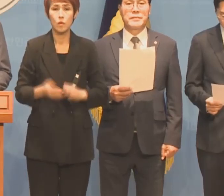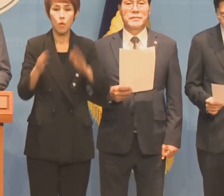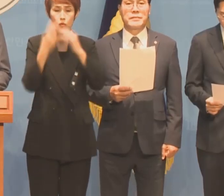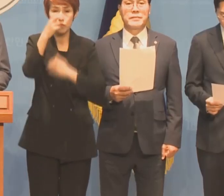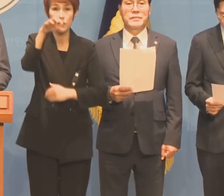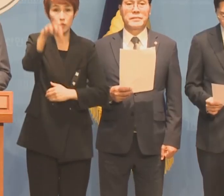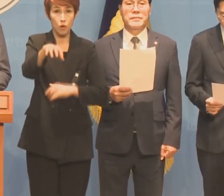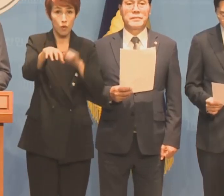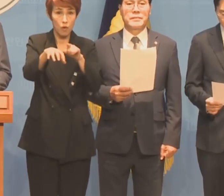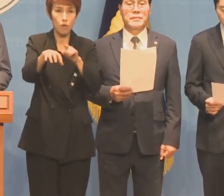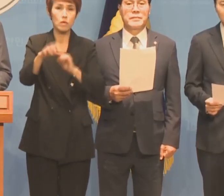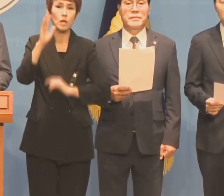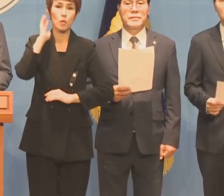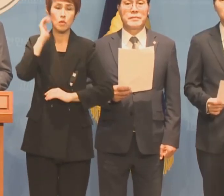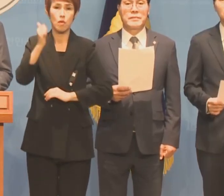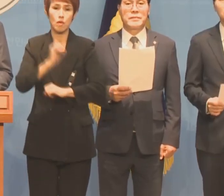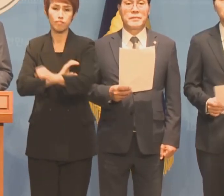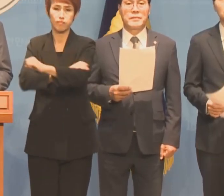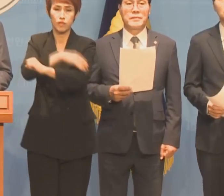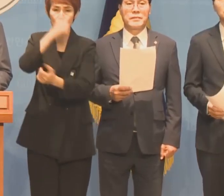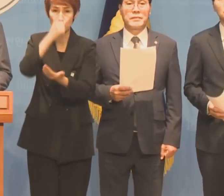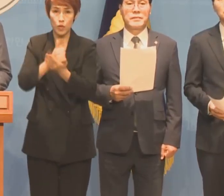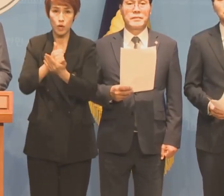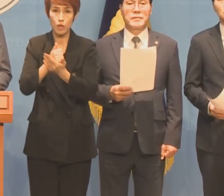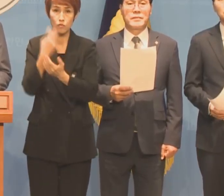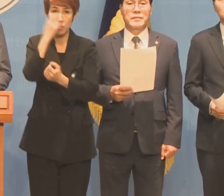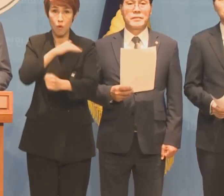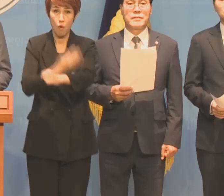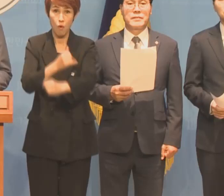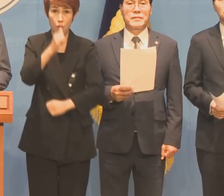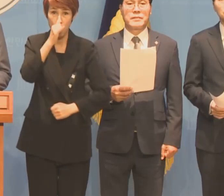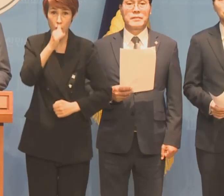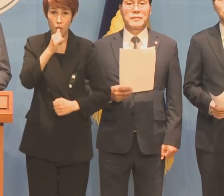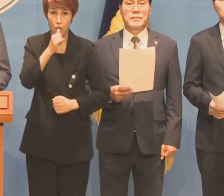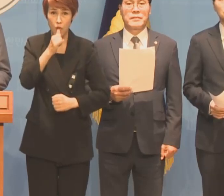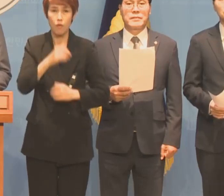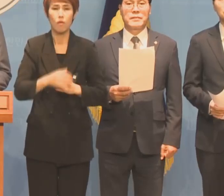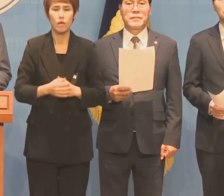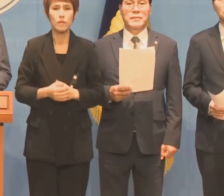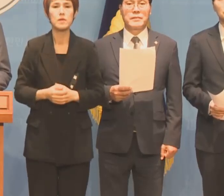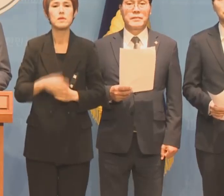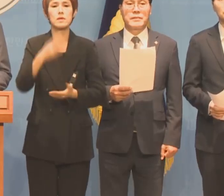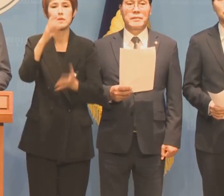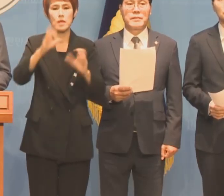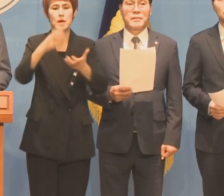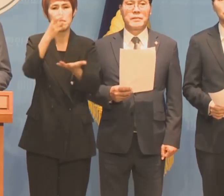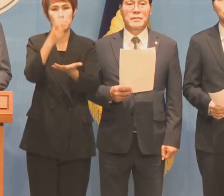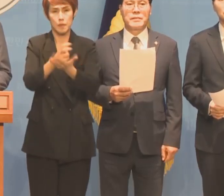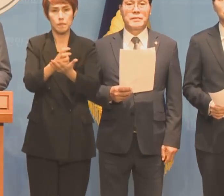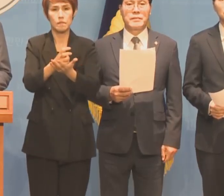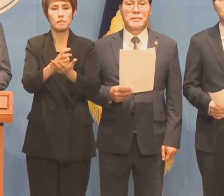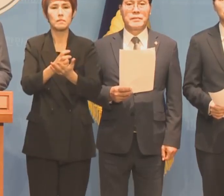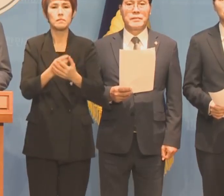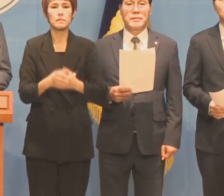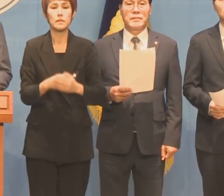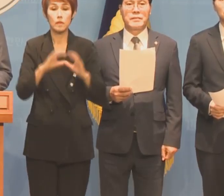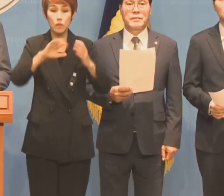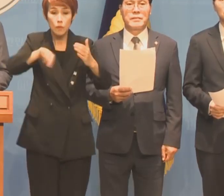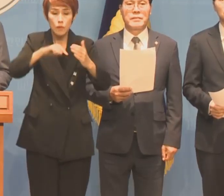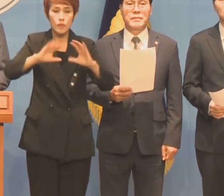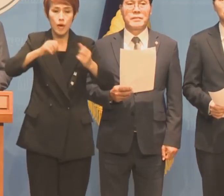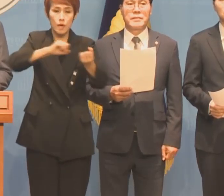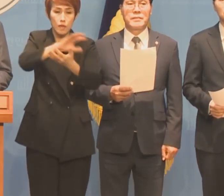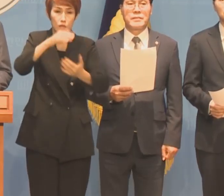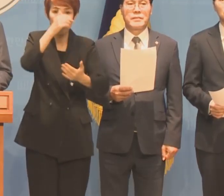공수처가 대통령의 직권남용죄에 대한 수사권이 있긴 하나 헌법 제84조에 따라 내란 또는 외환의 죄가